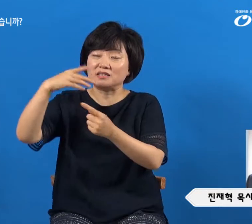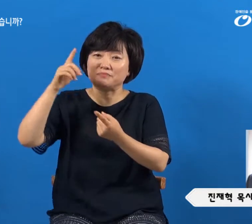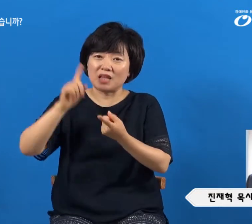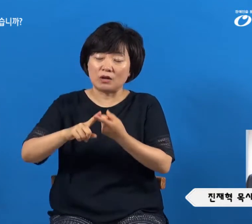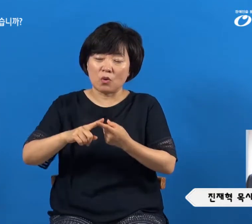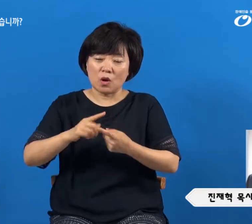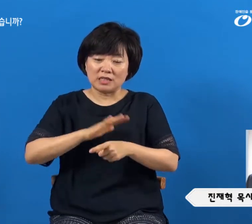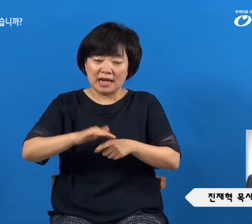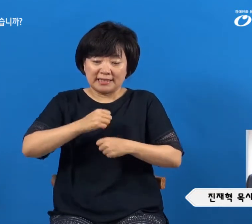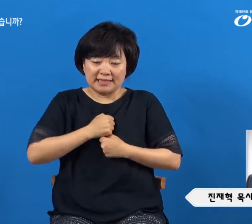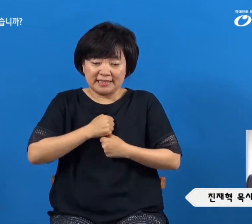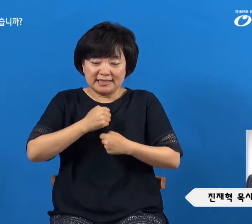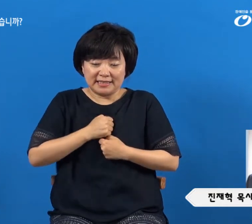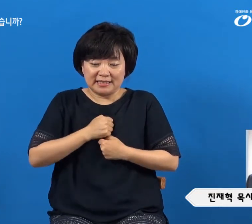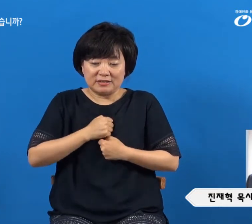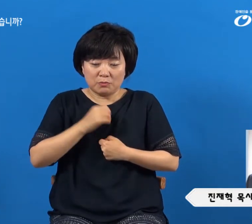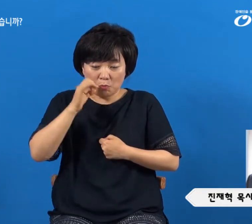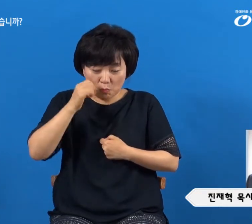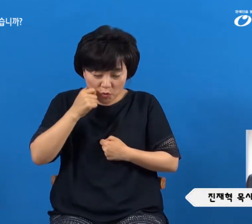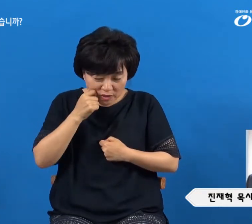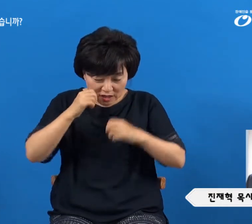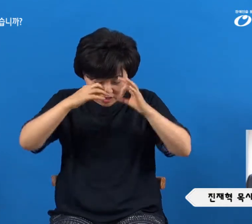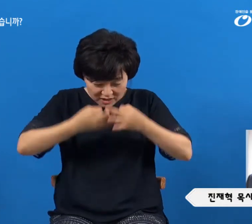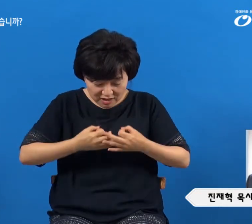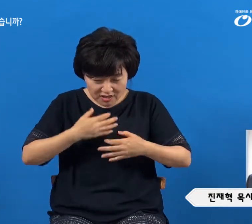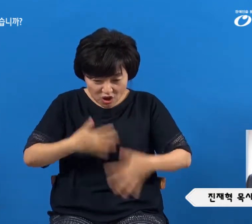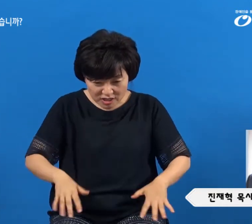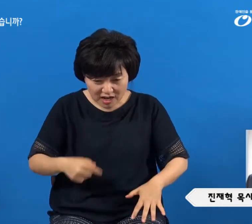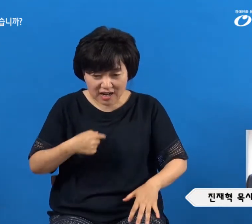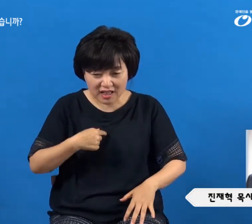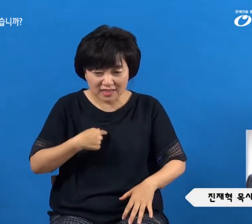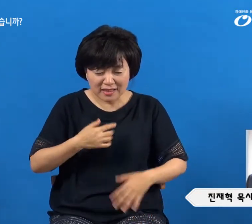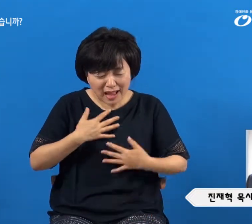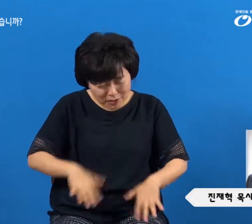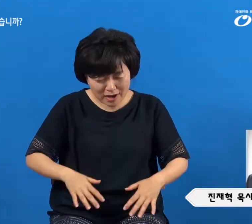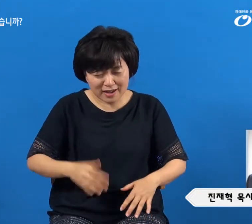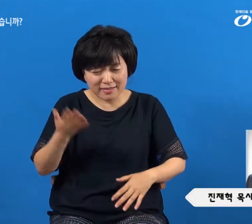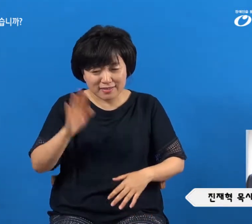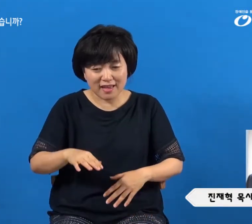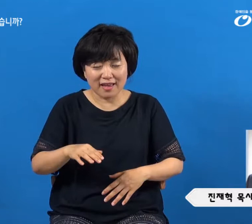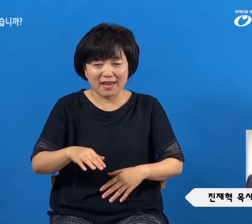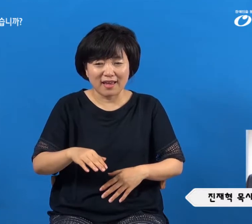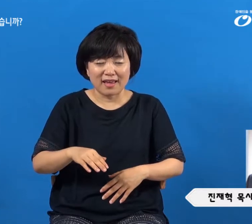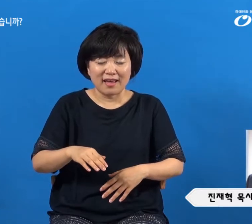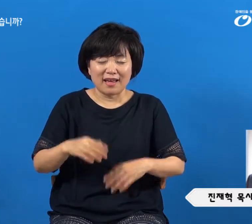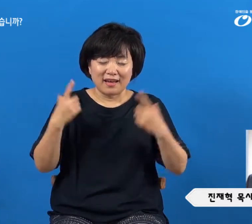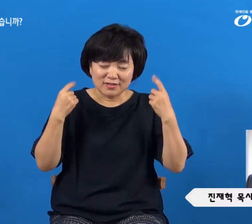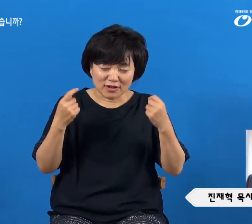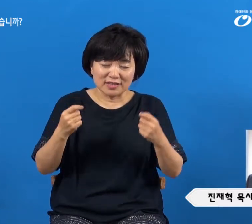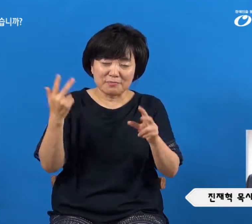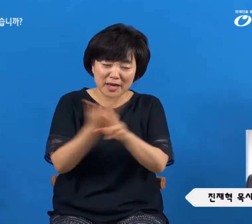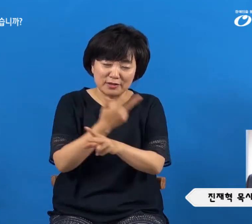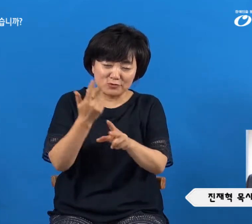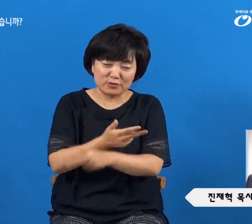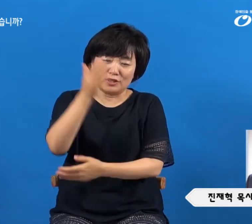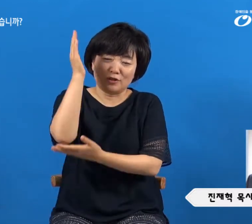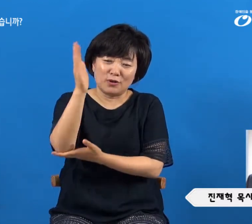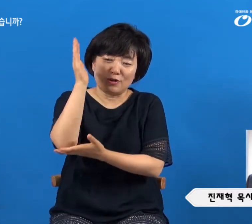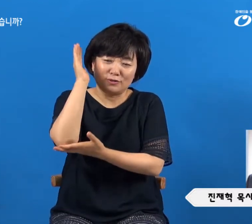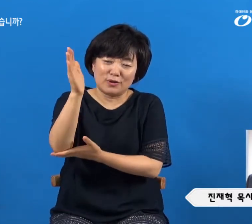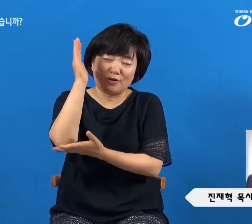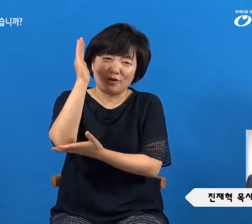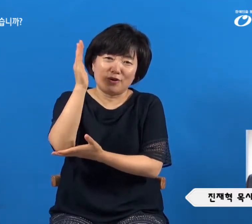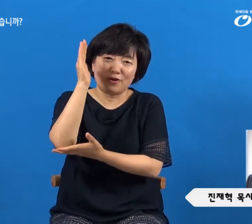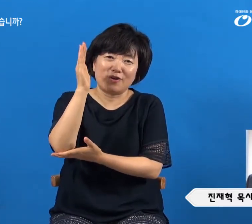못하는 저의 연약함을 보면서도 여전히 여러분 앞에서 하나님 말씀을 나누어져야 되는 안타까운